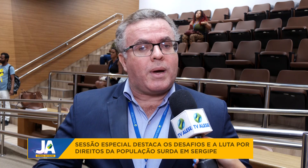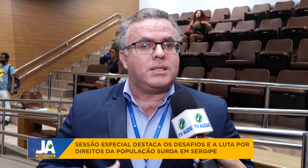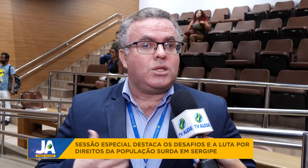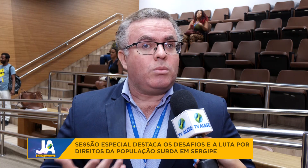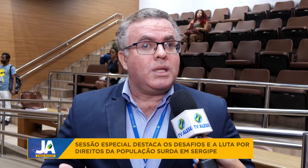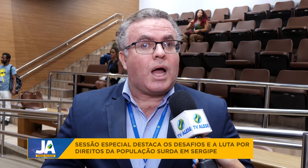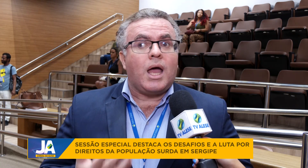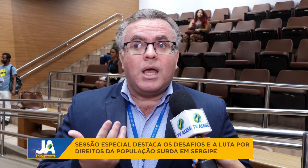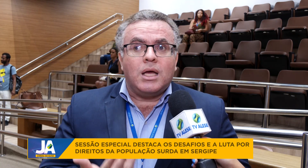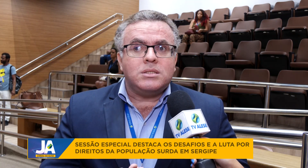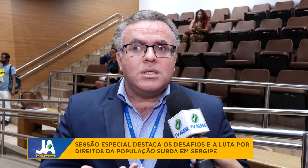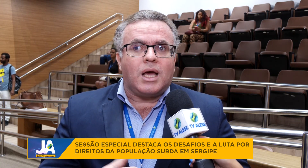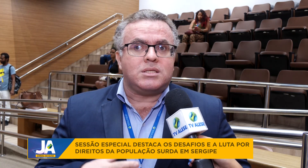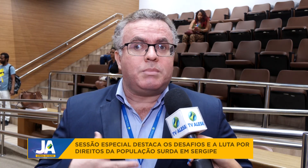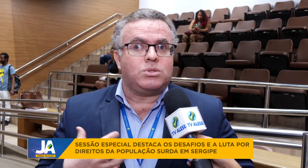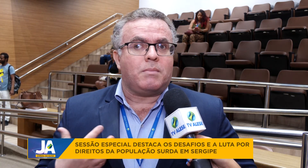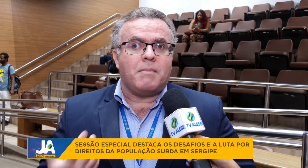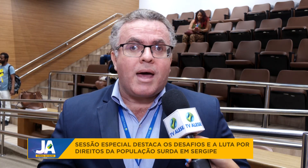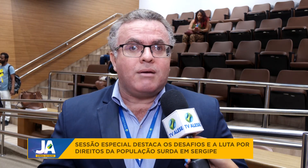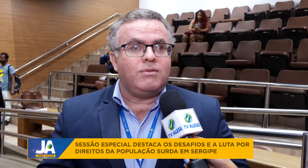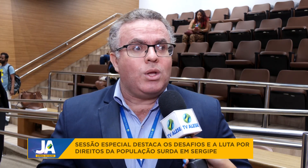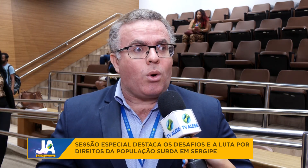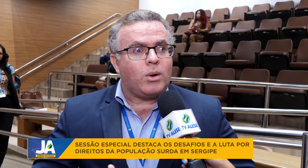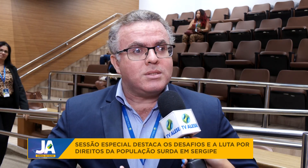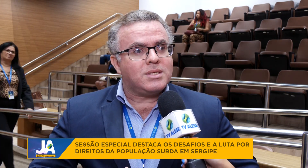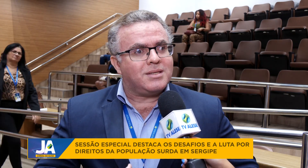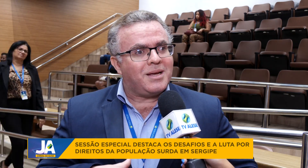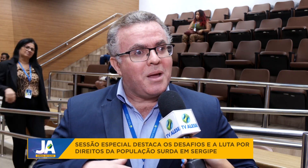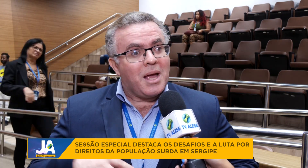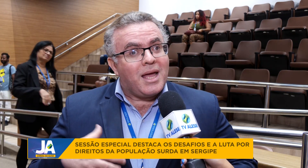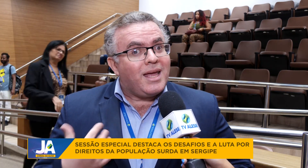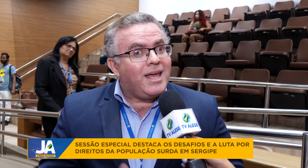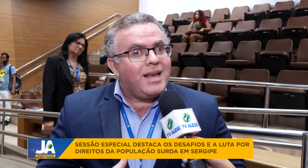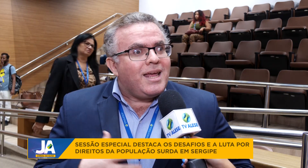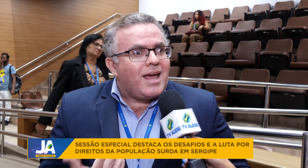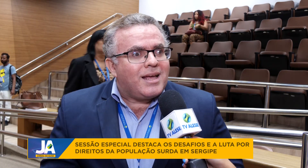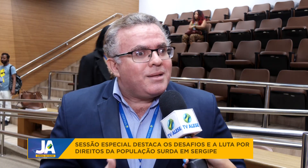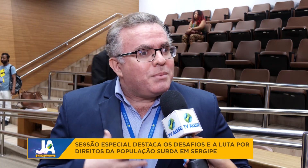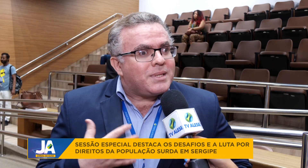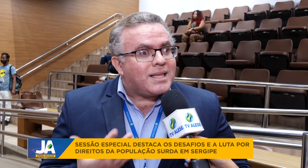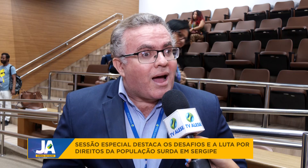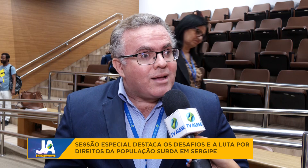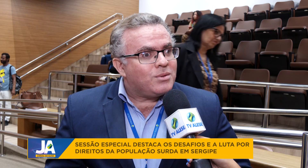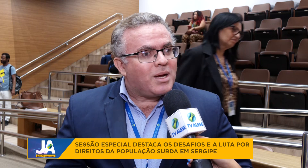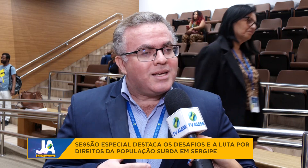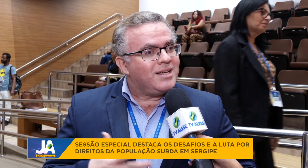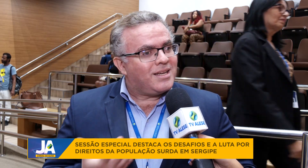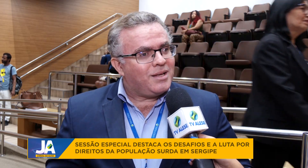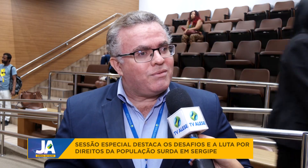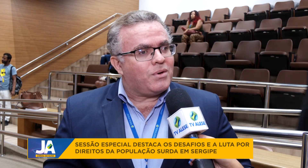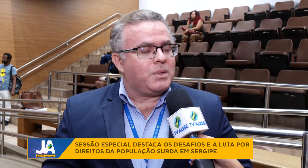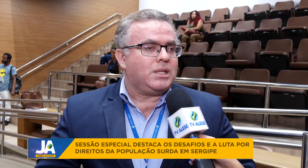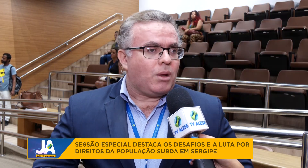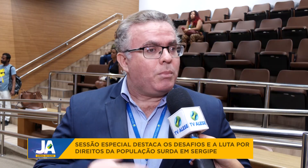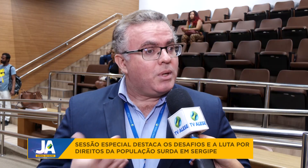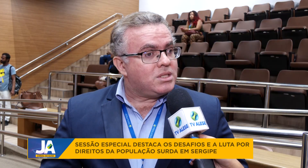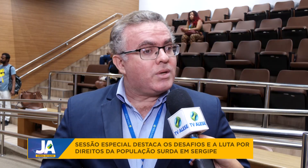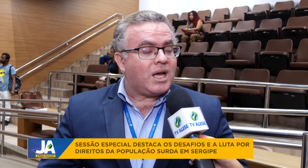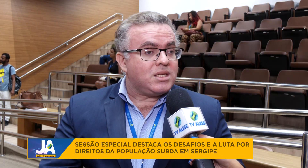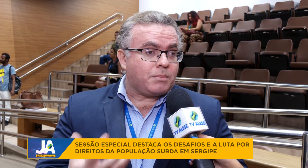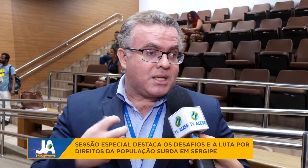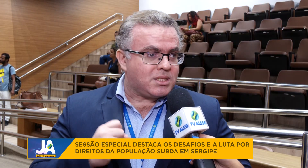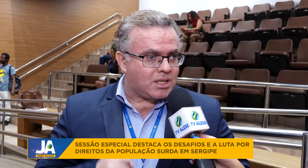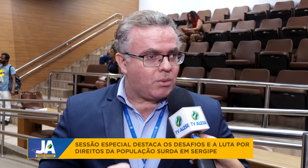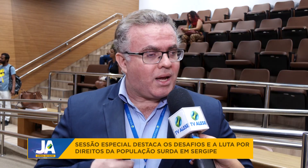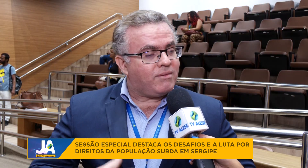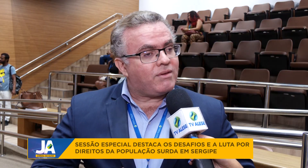facial para denominar esse essa pessoa maravilhosa né ele é deputado Ai que incrível então é